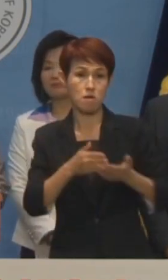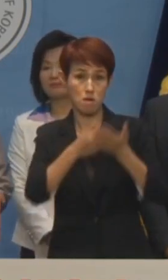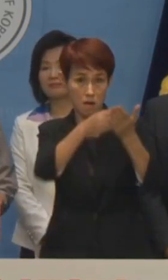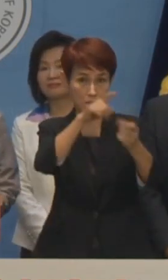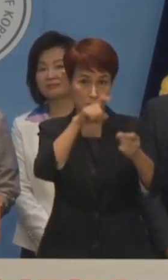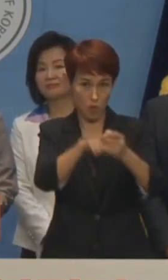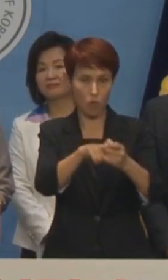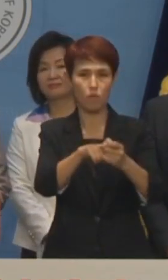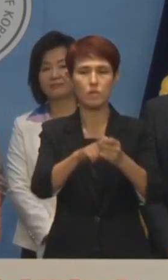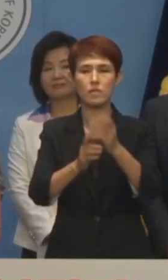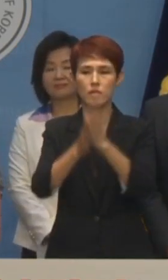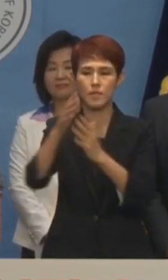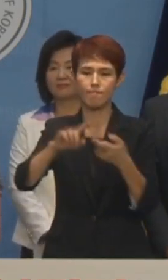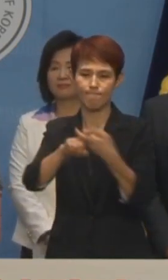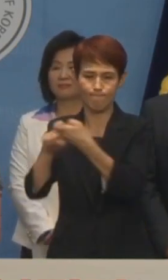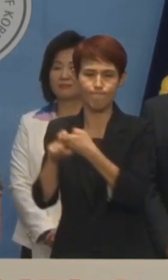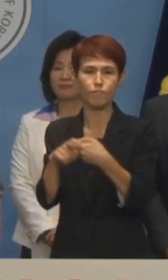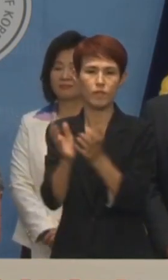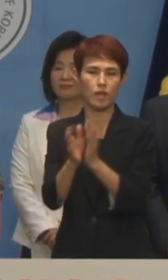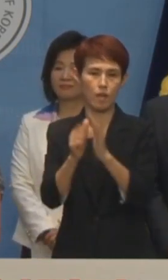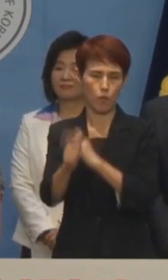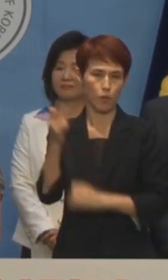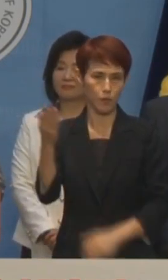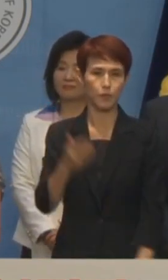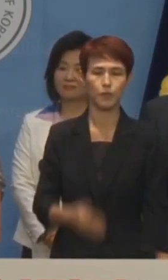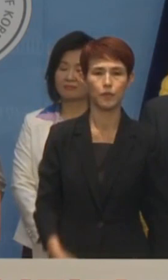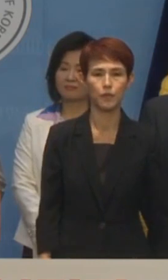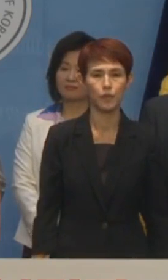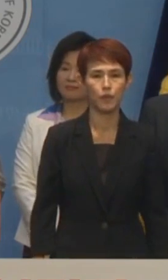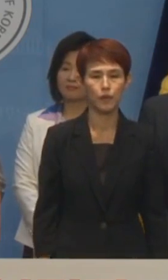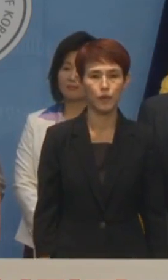이용길입니다. 천안에 소재하고 있는